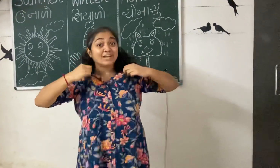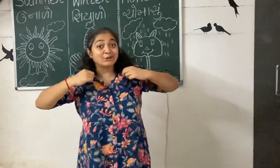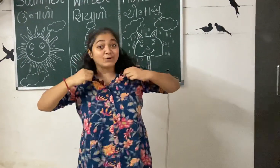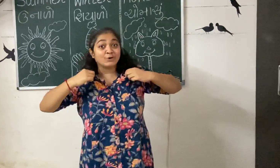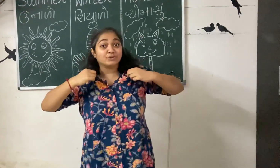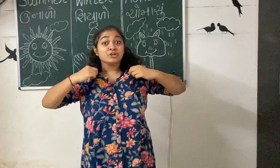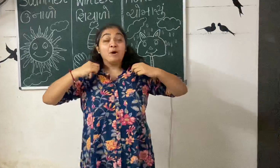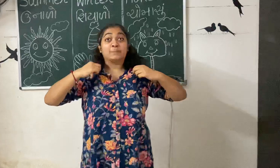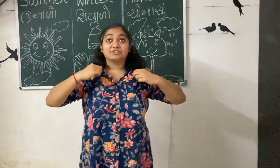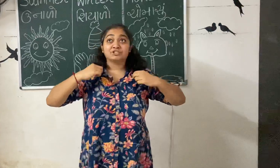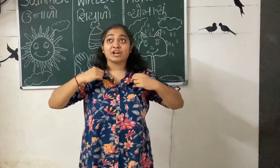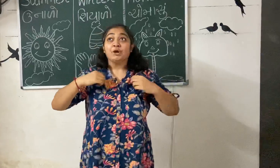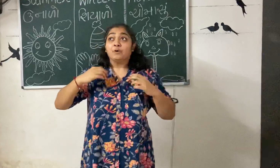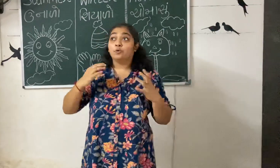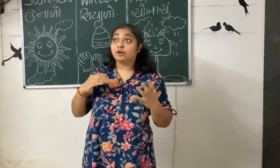clothes आप